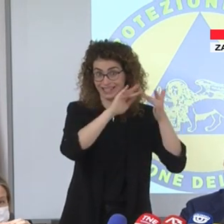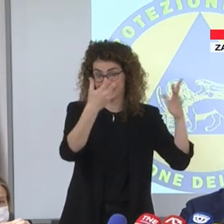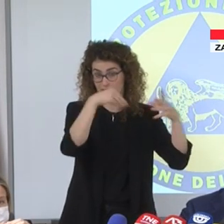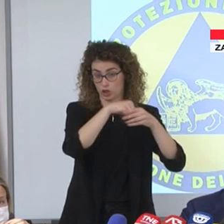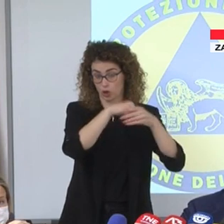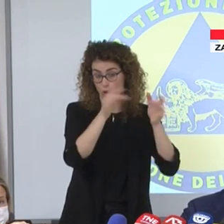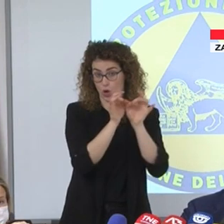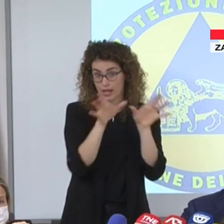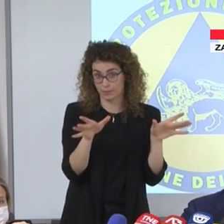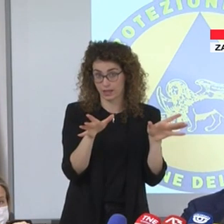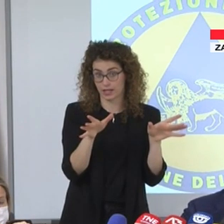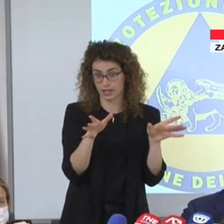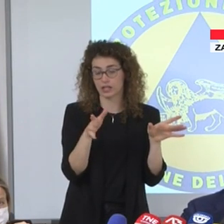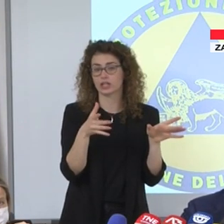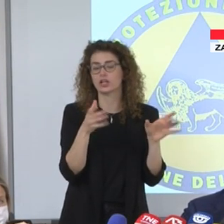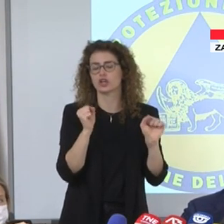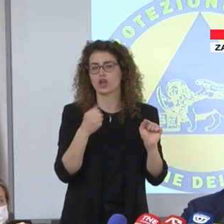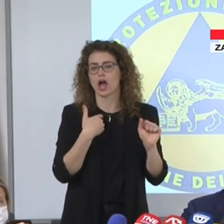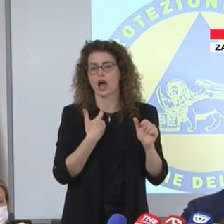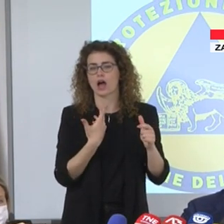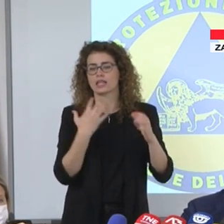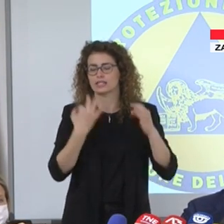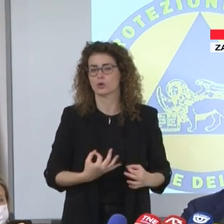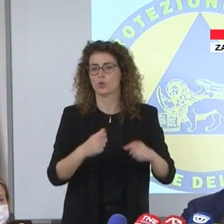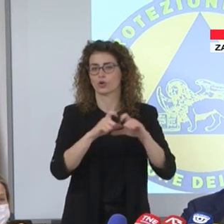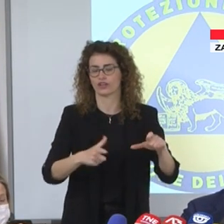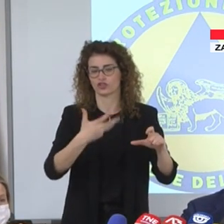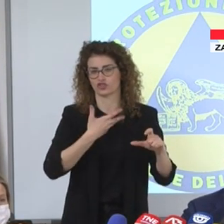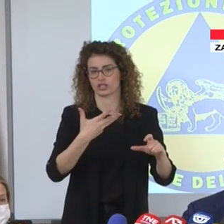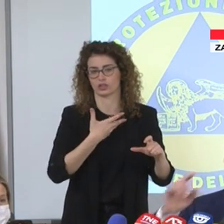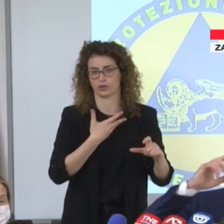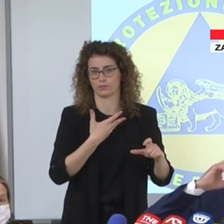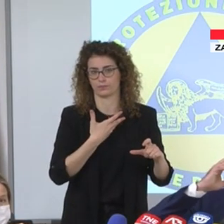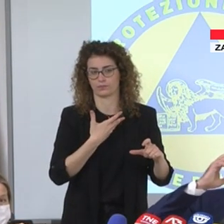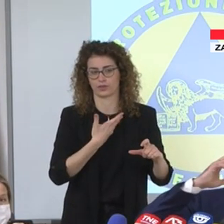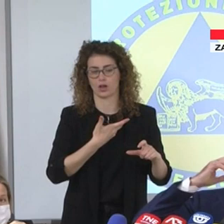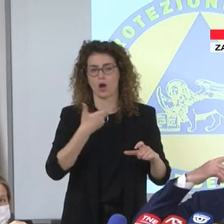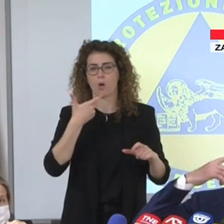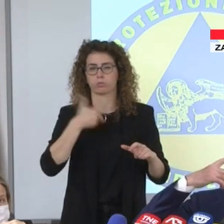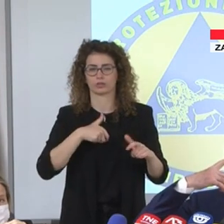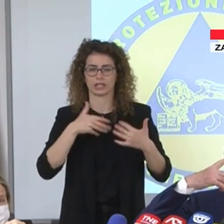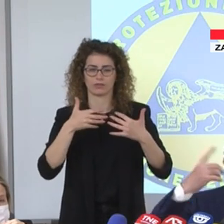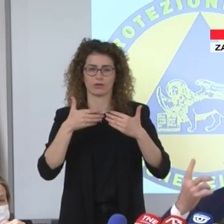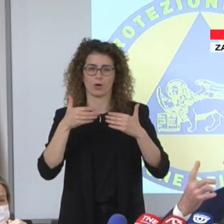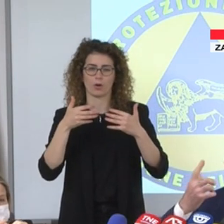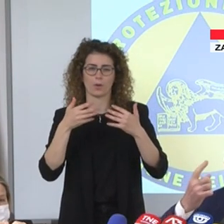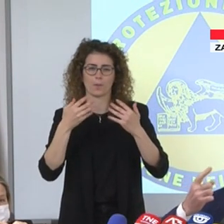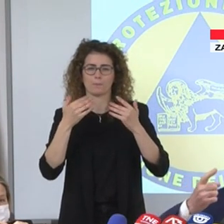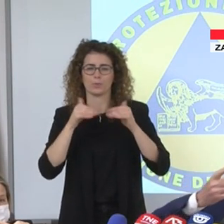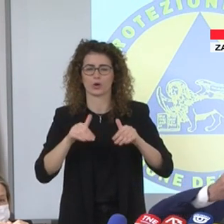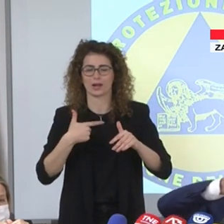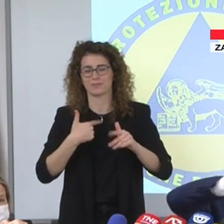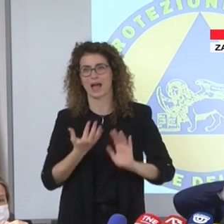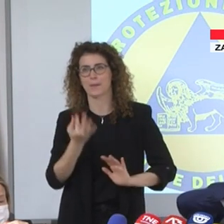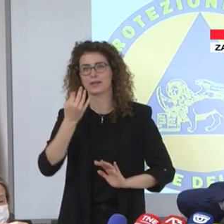liberi, sono tutti coperti da un vaccino che noi abbiamo, perché la programmazione che noi facciamo è machiavellica,